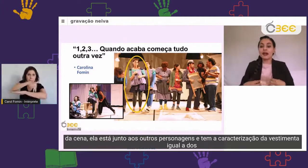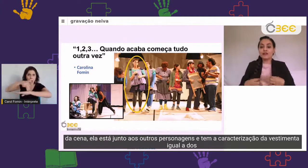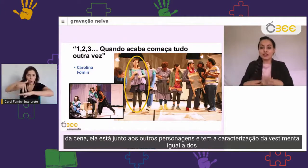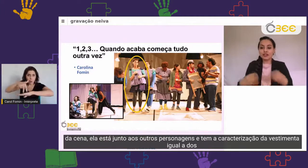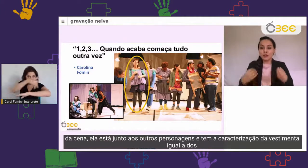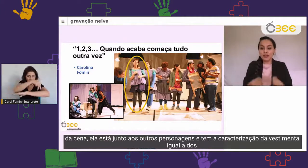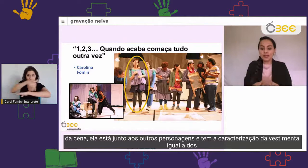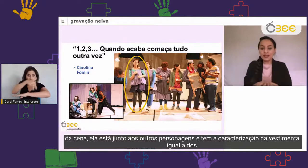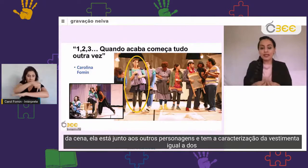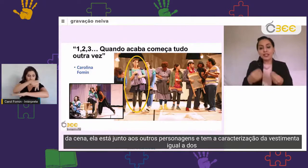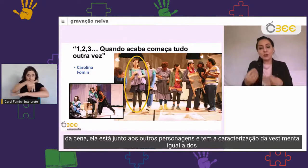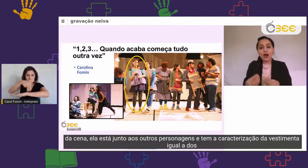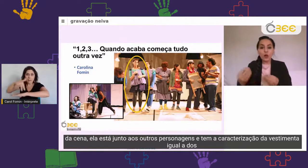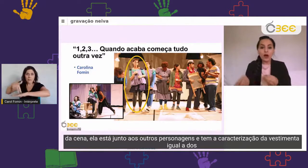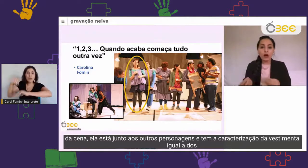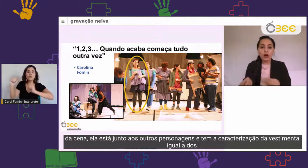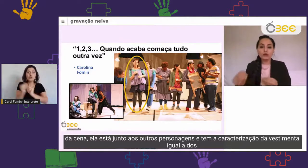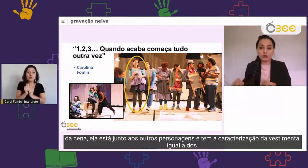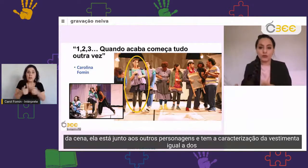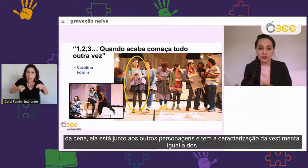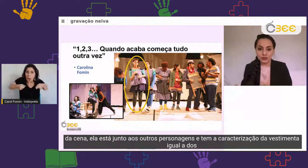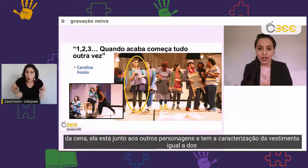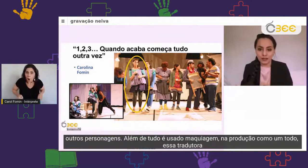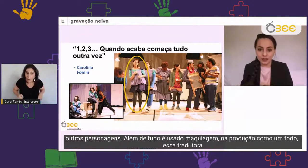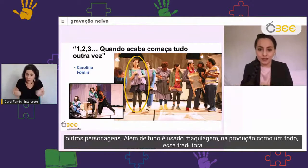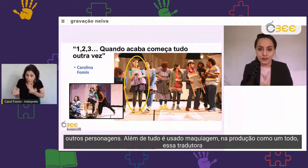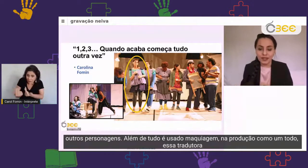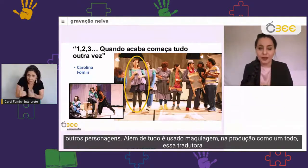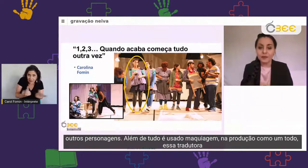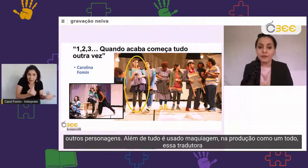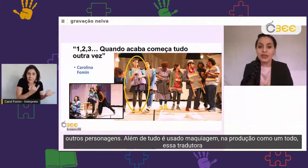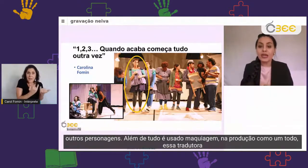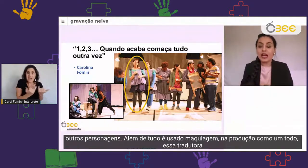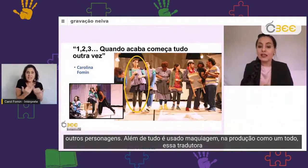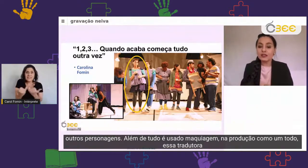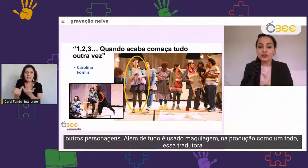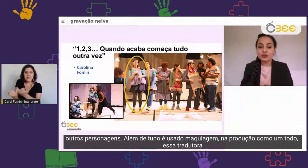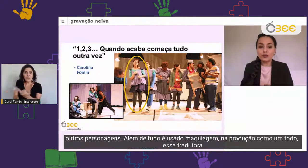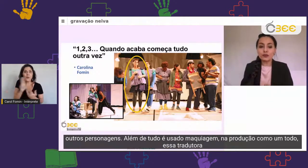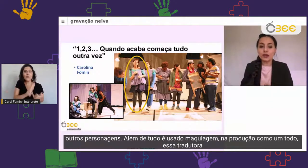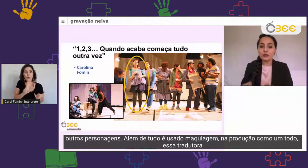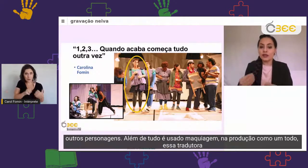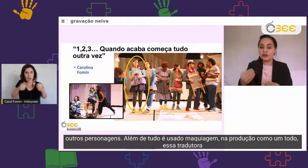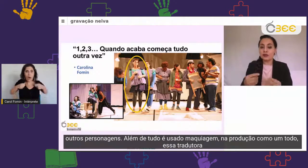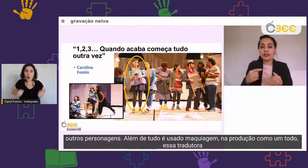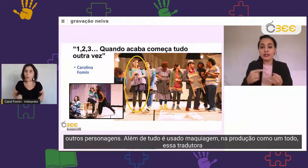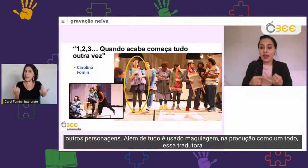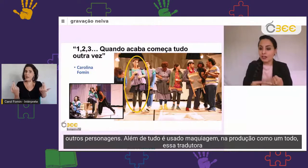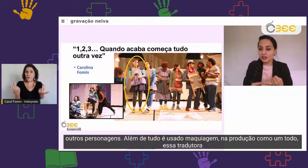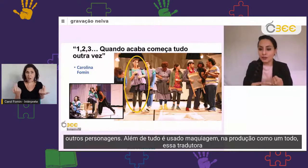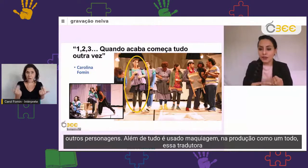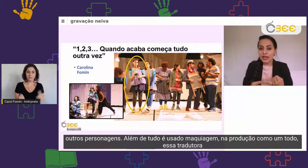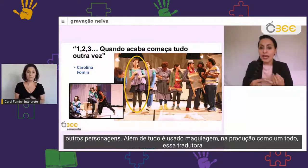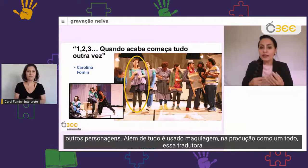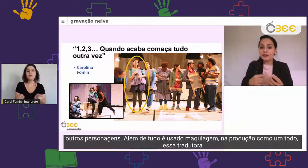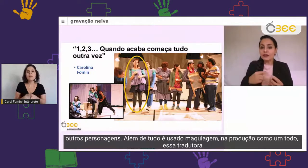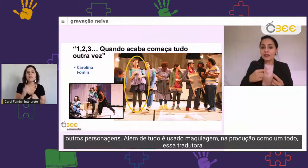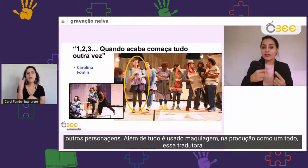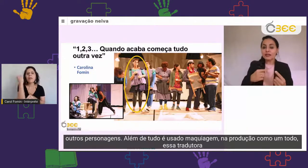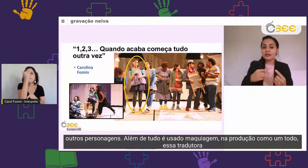caracterização da vestimenta igual ao dos outros personagens, tá? Além de tudo, é usado